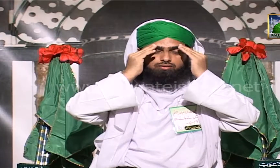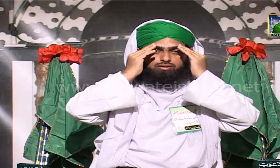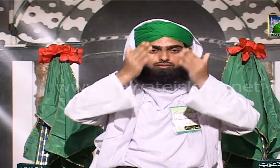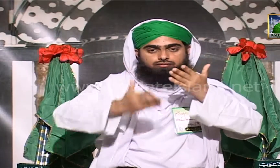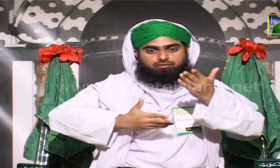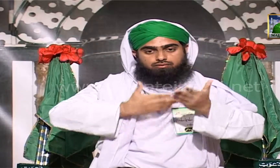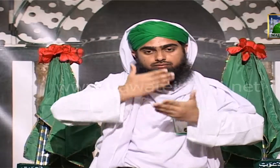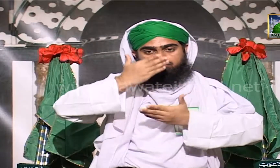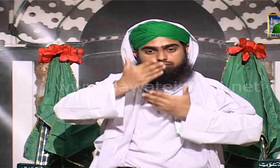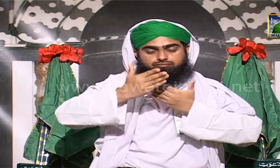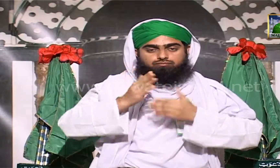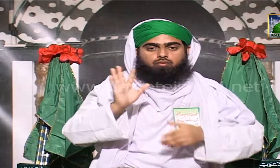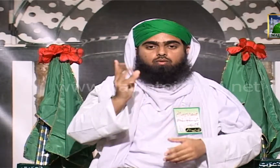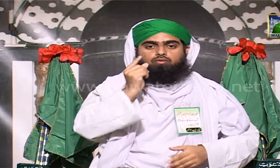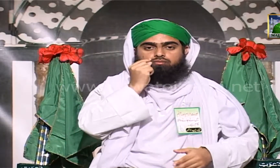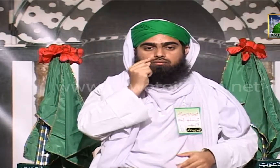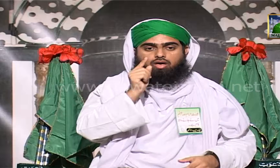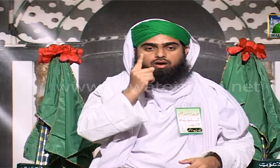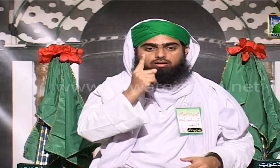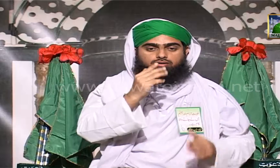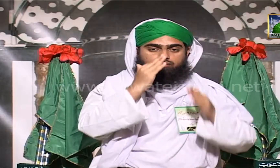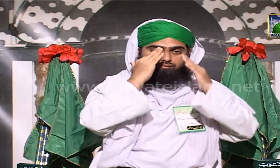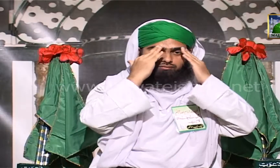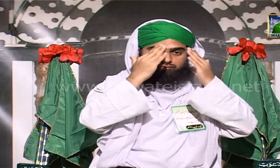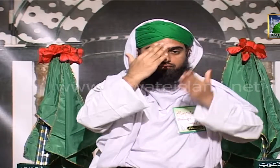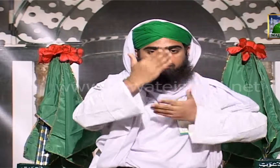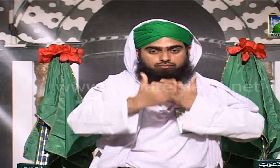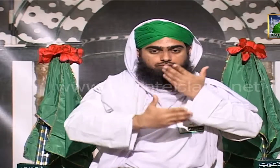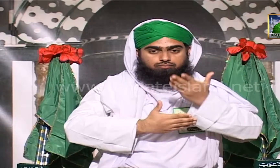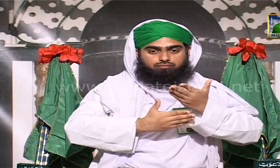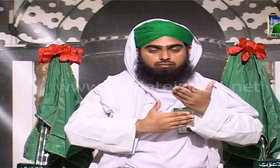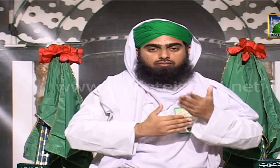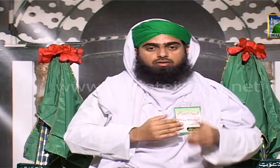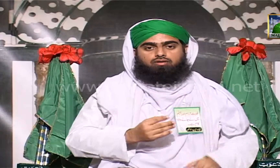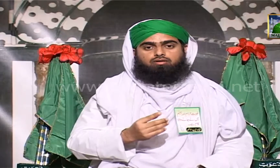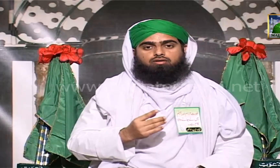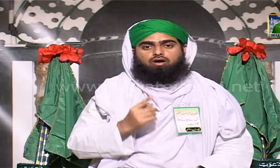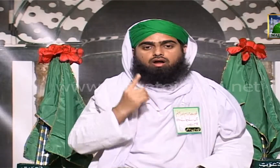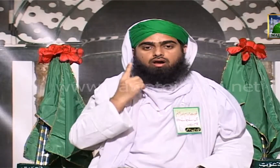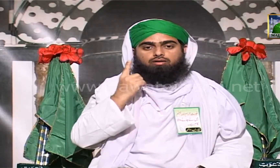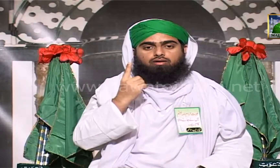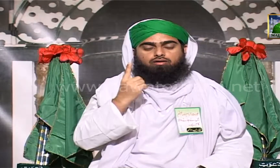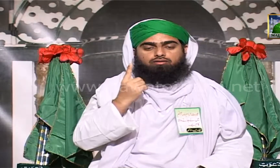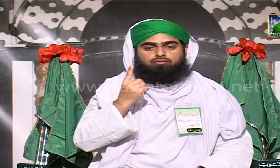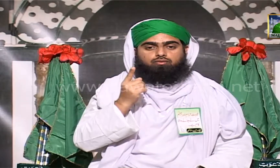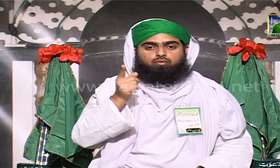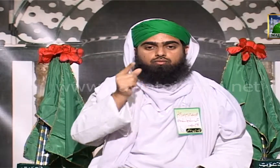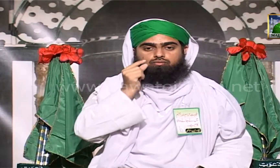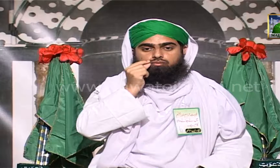بارہا، جس نے مجھ پر ایک بار درود شریف پڑھا، پروردگار عز و جل اس پر 10 رحمتیں